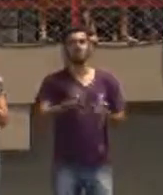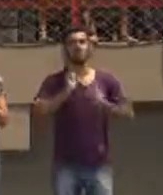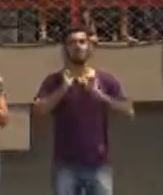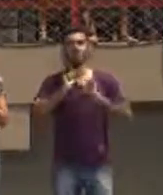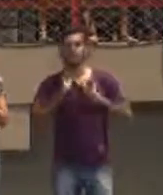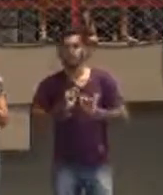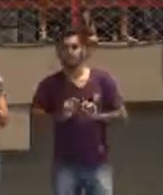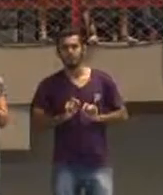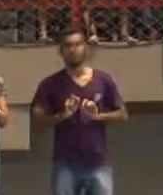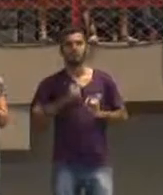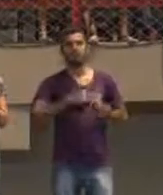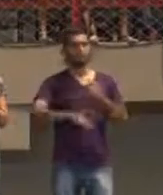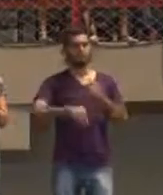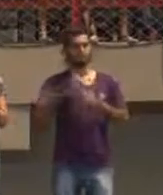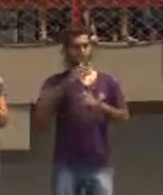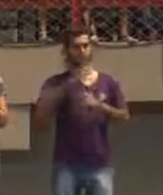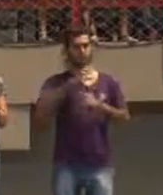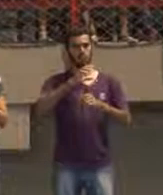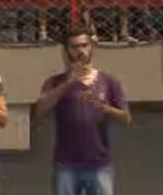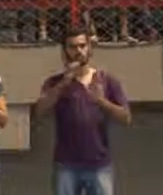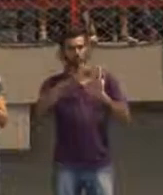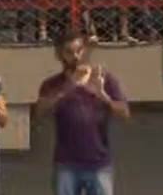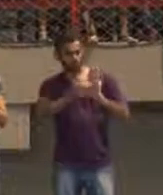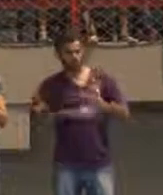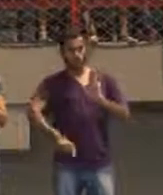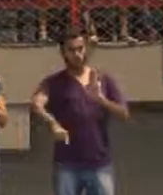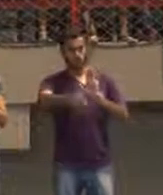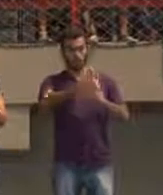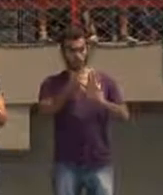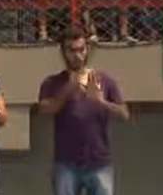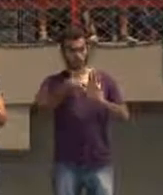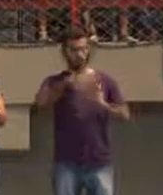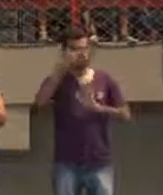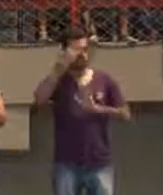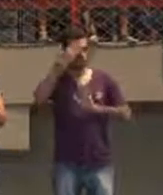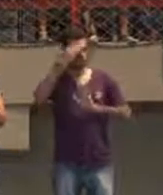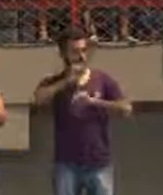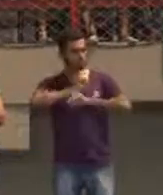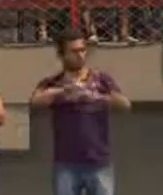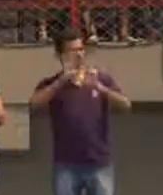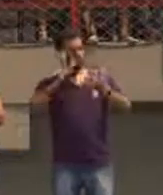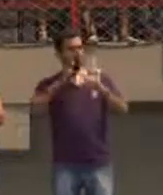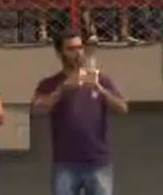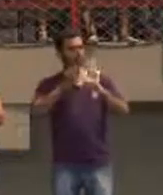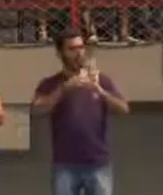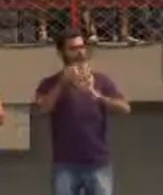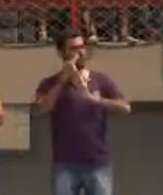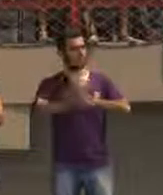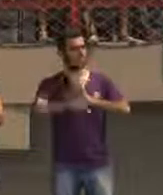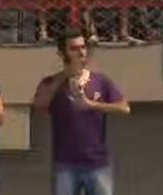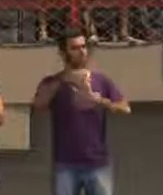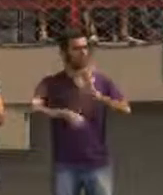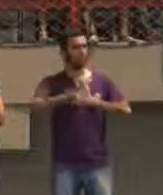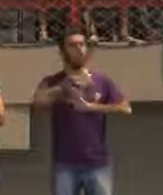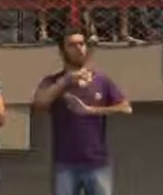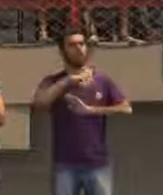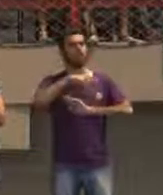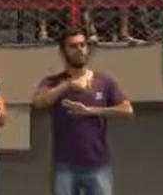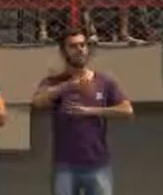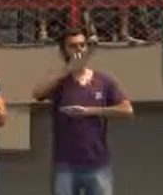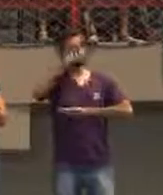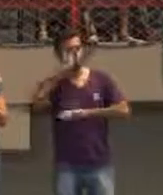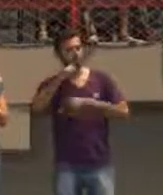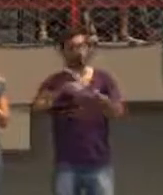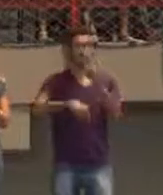é o entendimento da proposta. Aí você já vai ter falha em 2 competências. Na